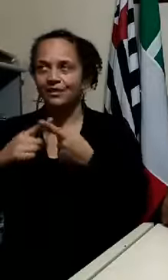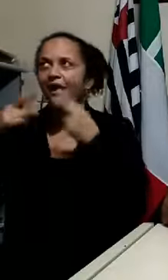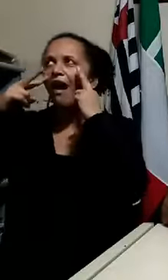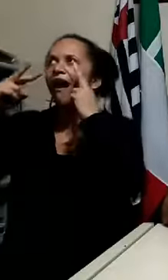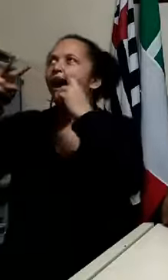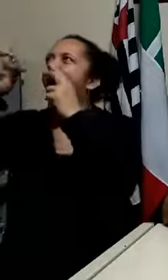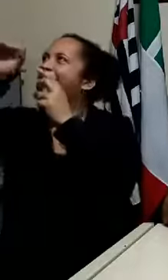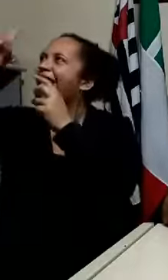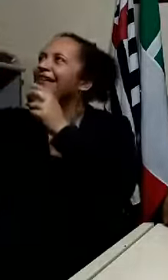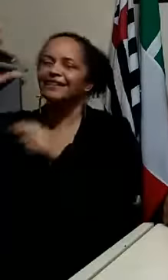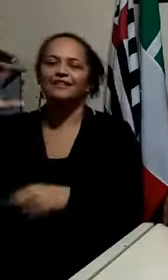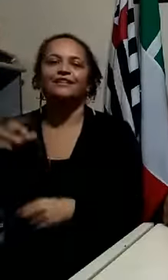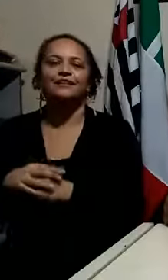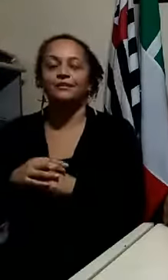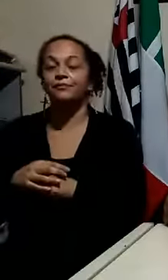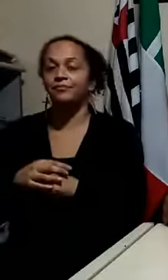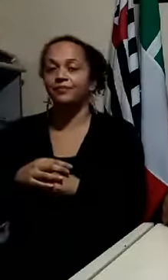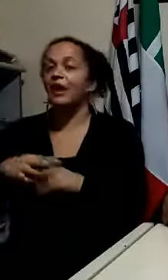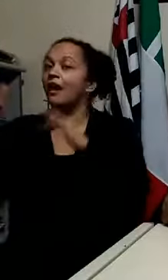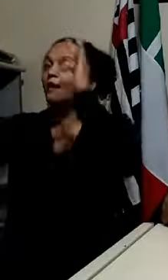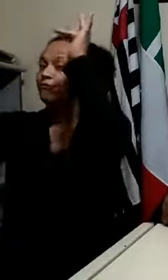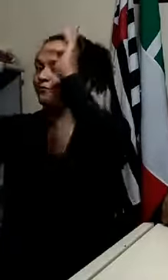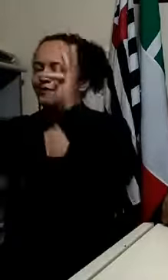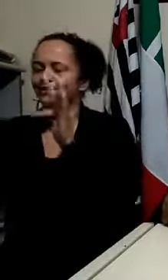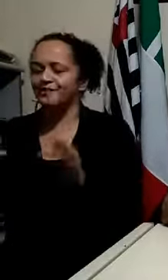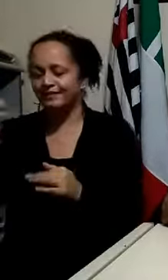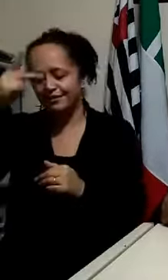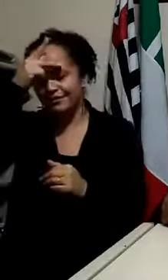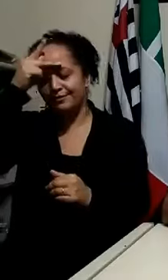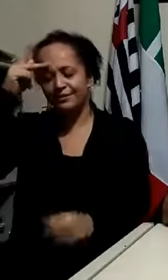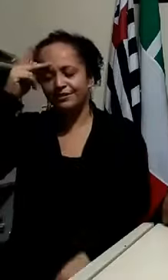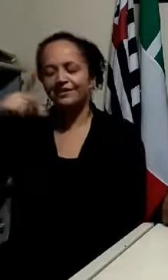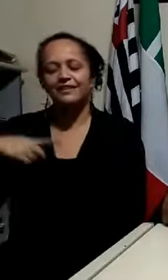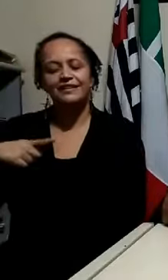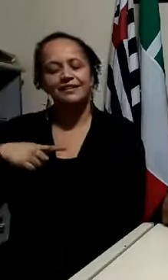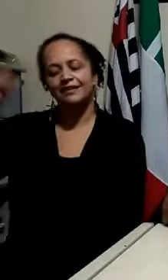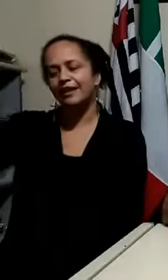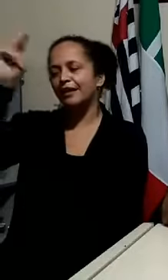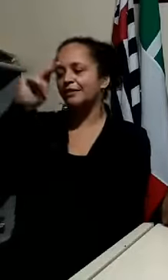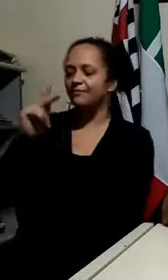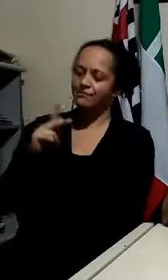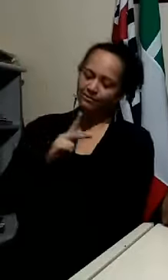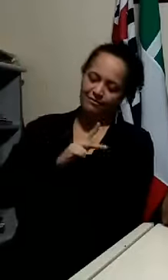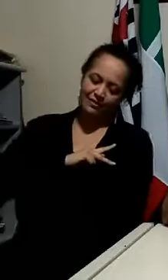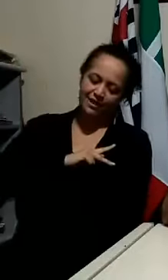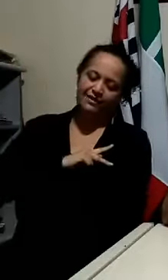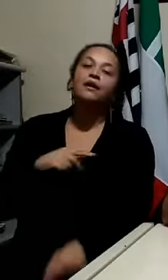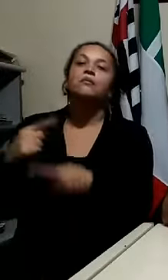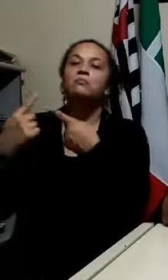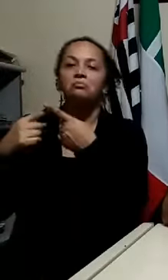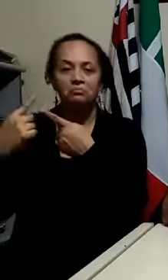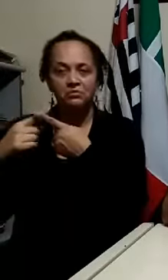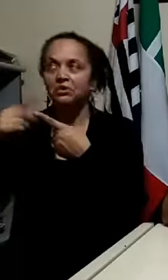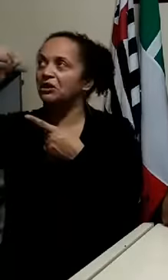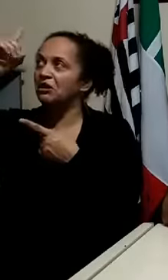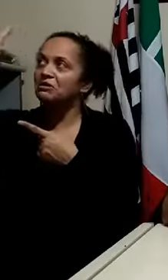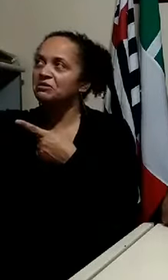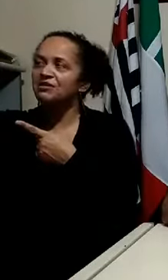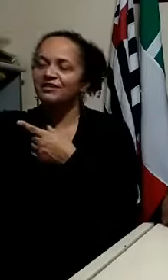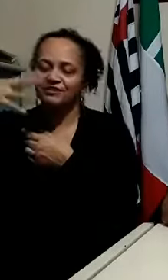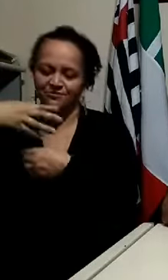pacificadores, porque eles serão chamados filhos de Deus. Felizes os perseguidos por causa